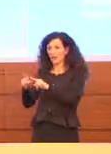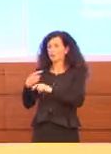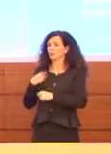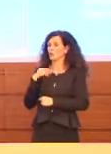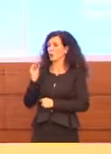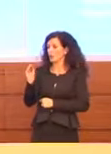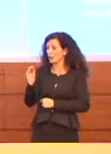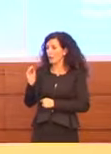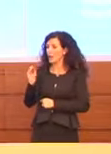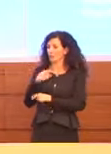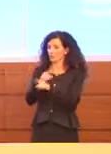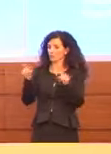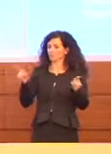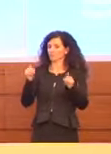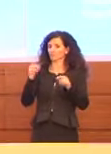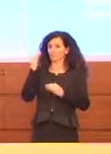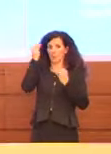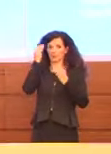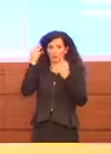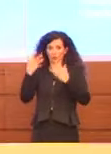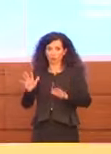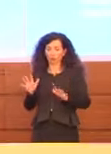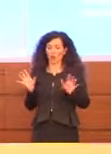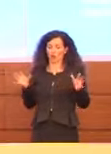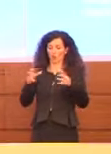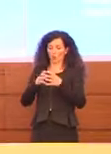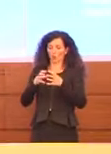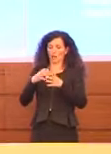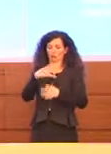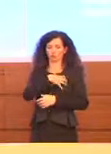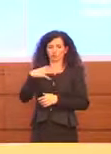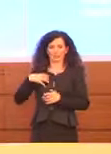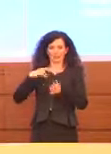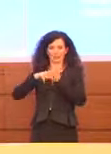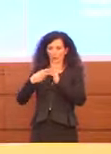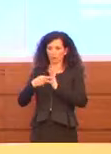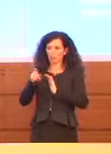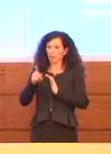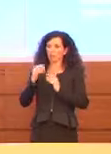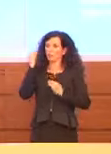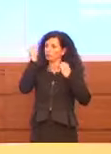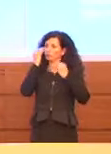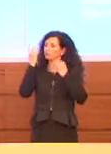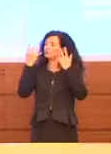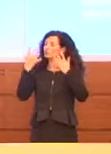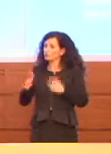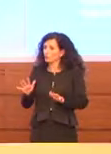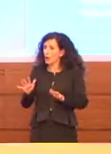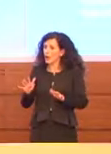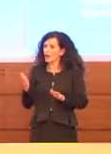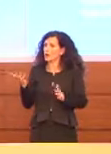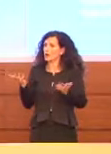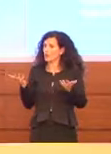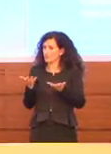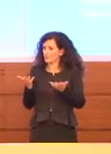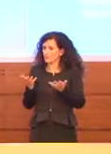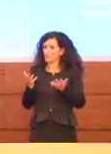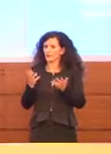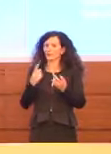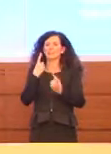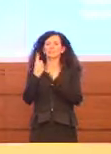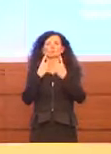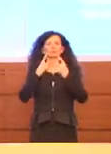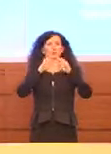comitato scientifico oppure anche al dottor borrelli se solo pensato di accorpare tutto quanto questo